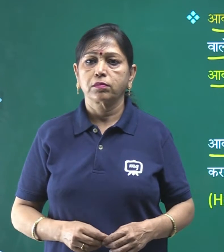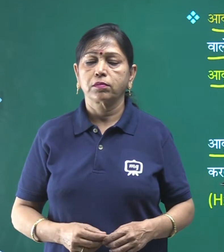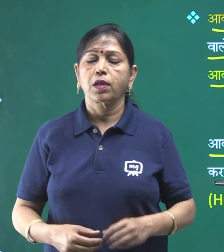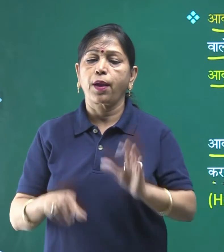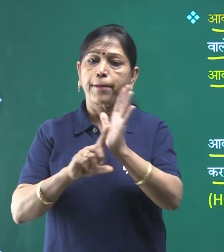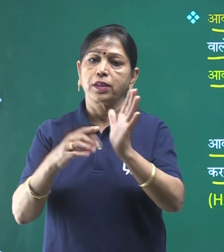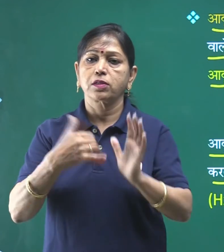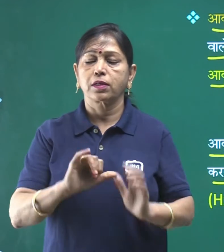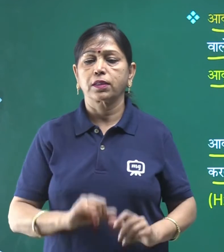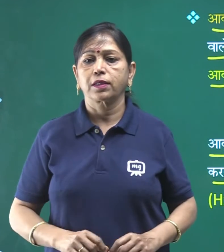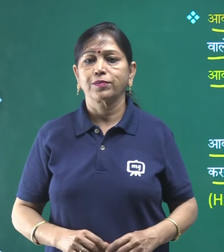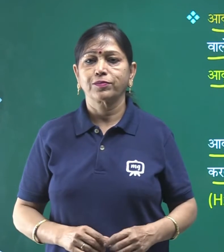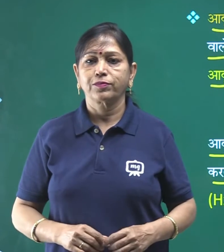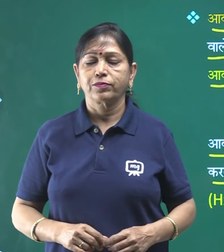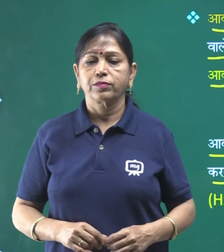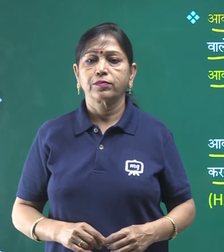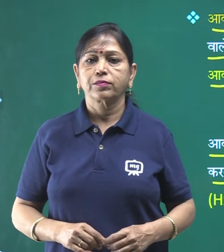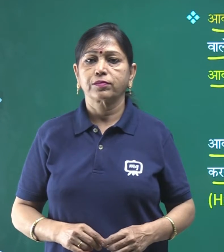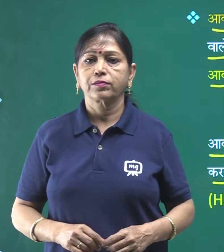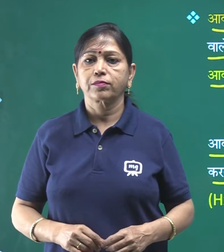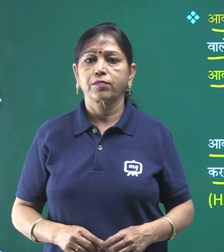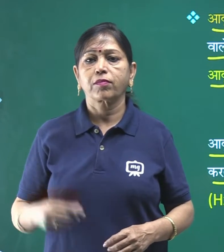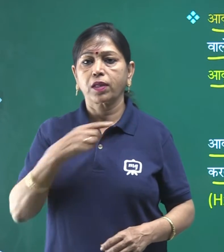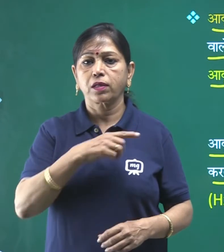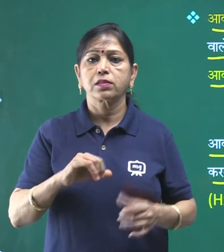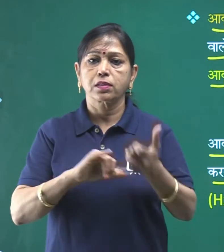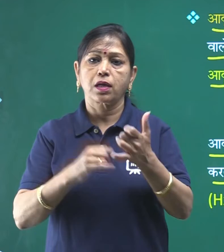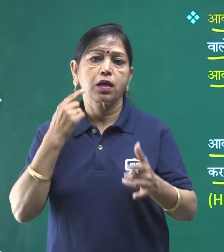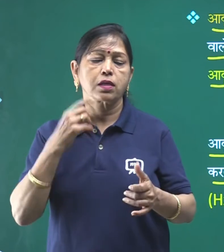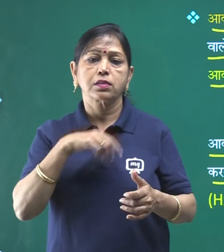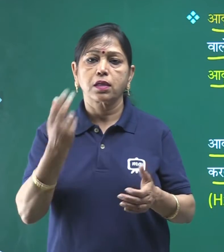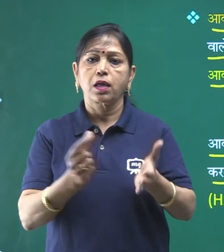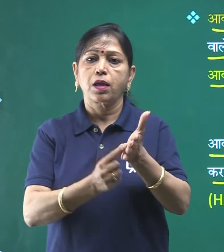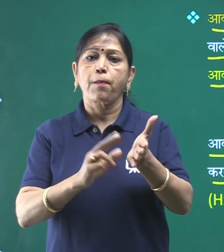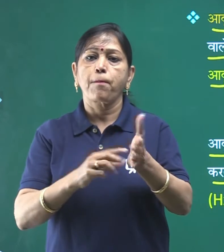प्रदर्शित करते हैं। इसका एसआई मात्रक